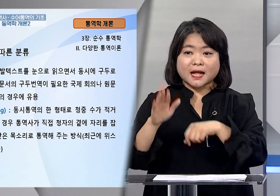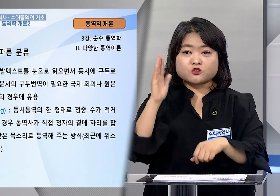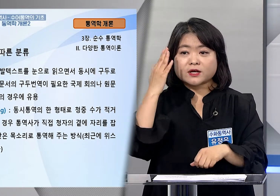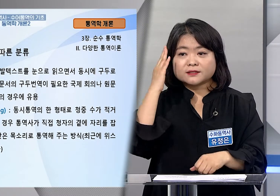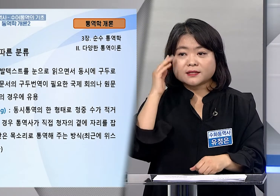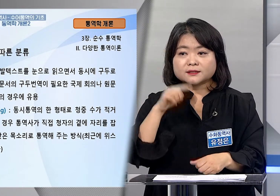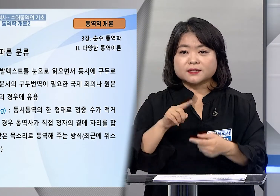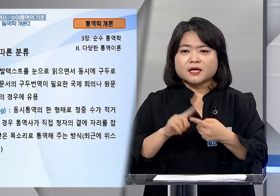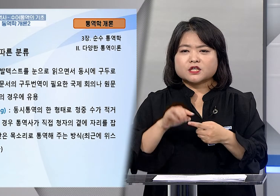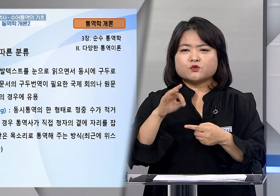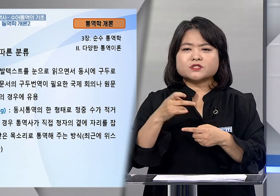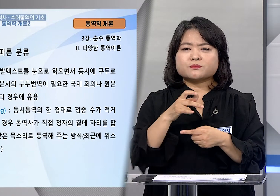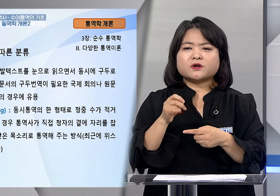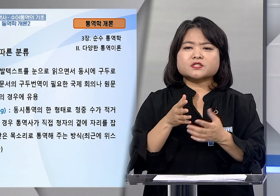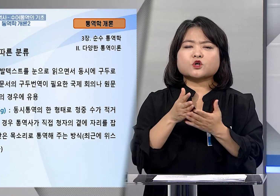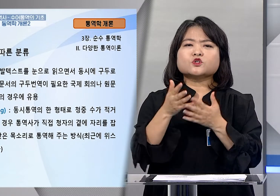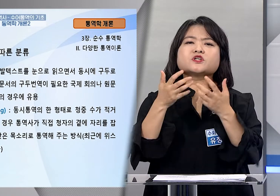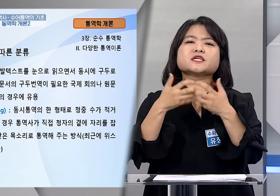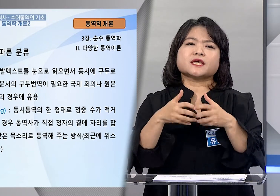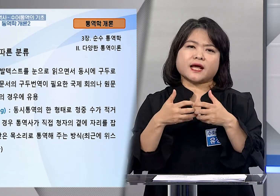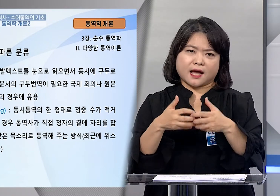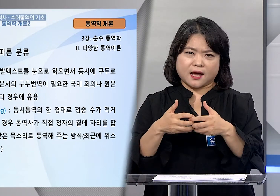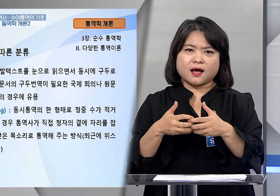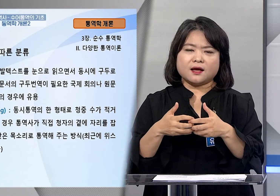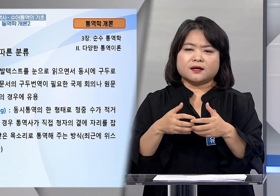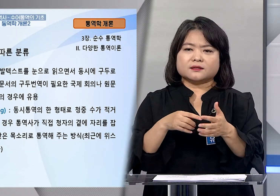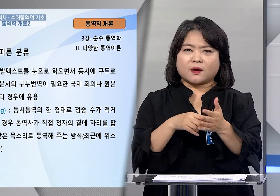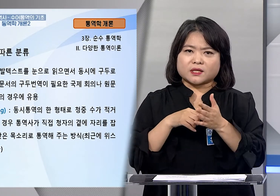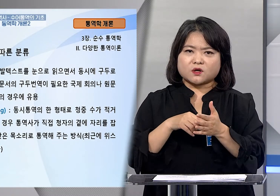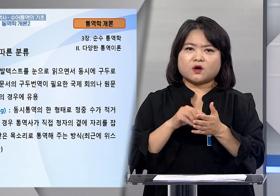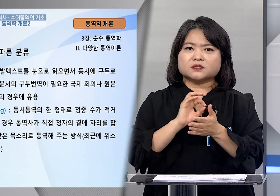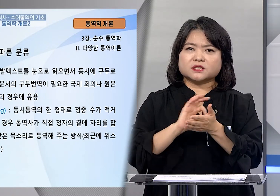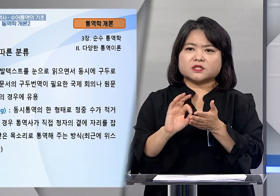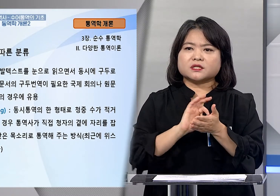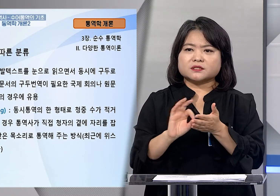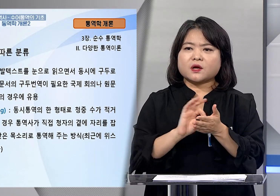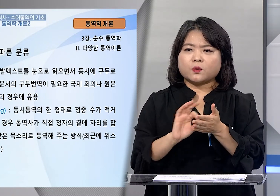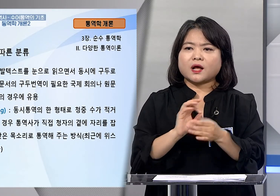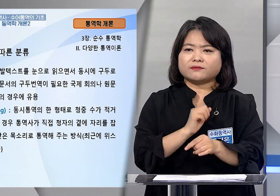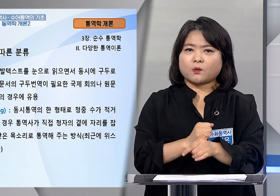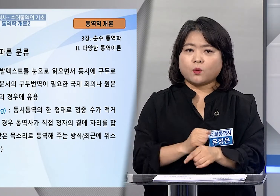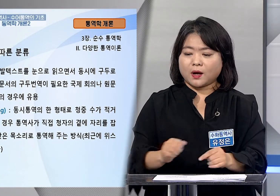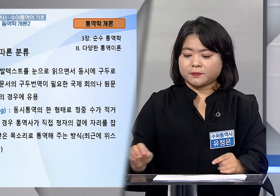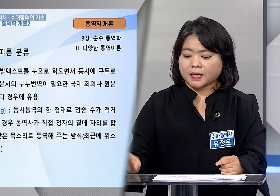최근에는 이 위스퍼링 전용 기계가 나와서 그 기계를 사용한다고 합니다.